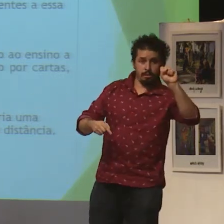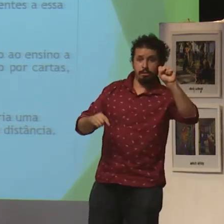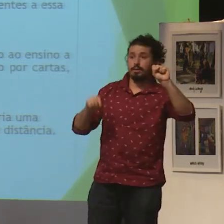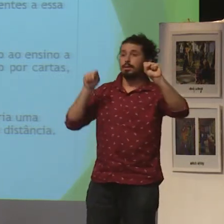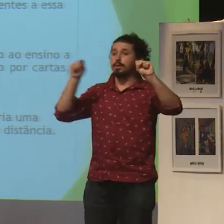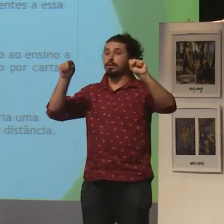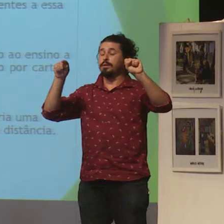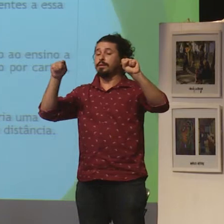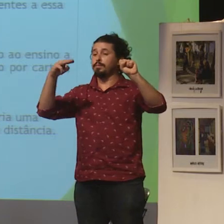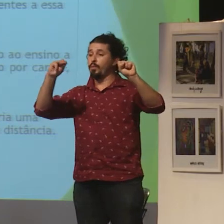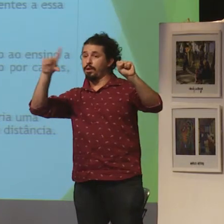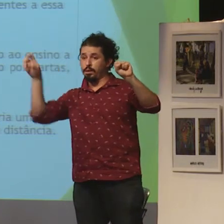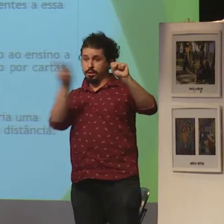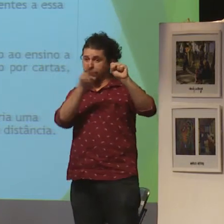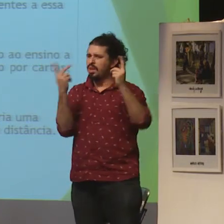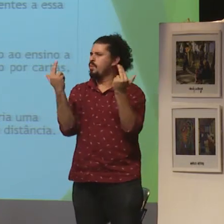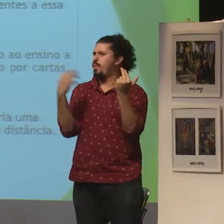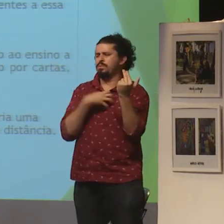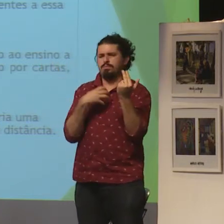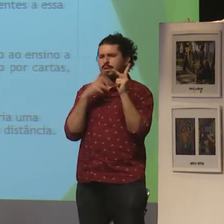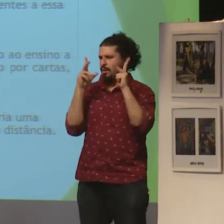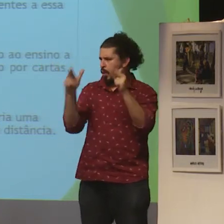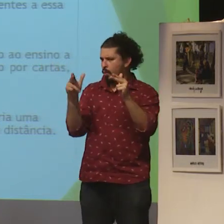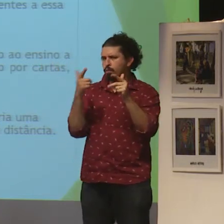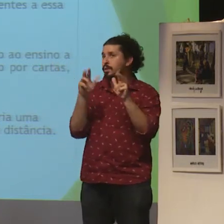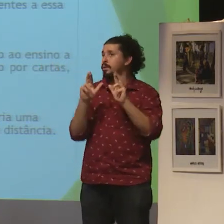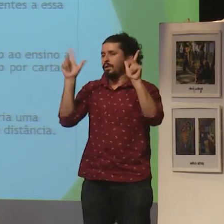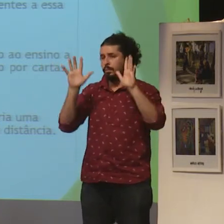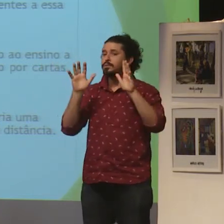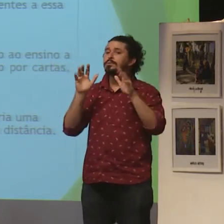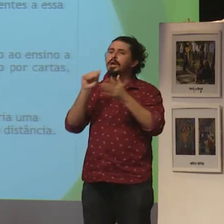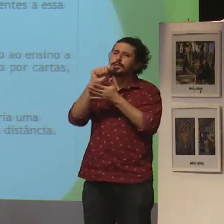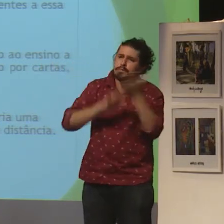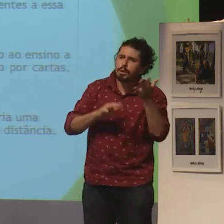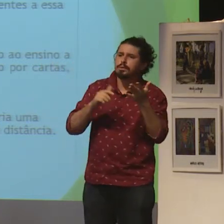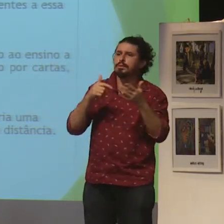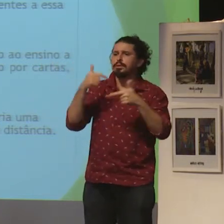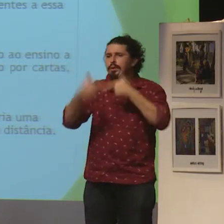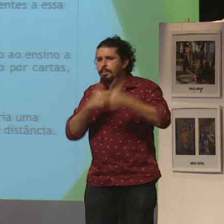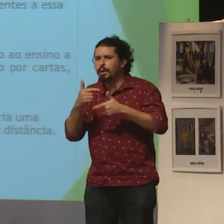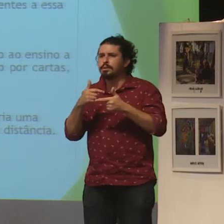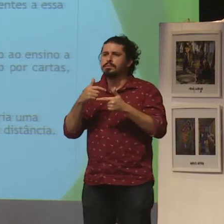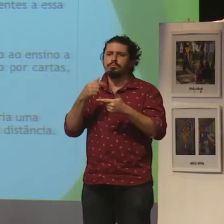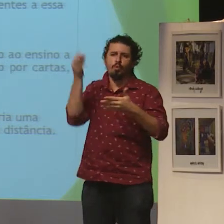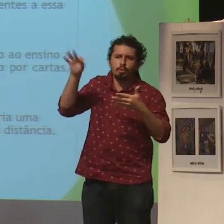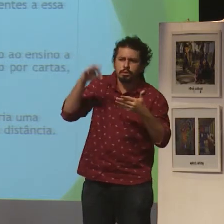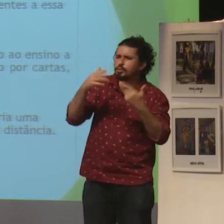O LMS e o Moodle, assim, os dois trabalham com a mesma